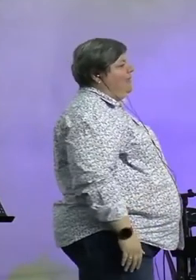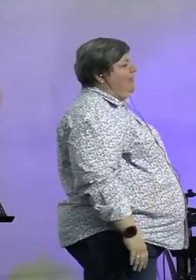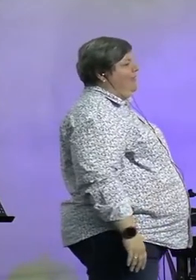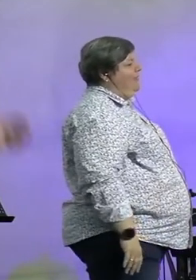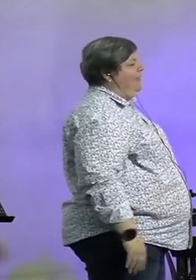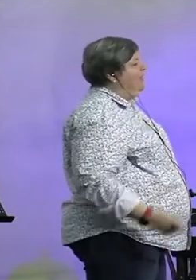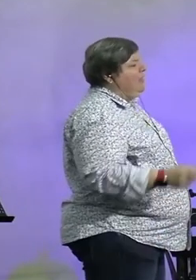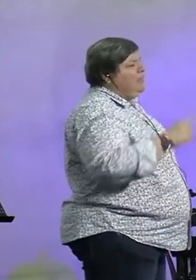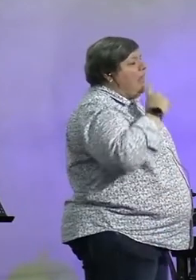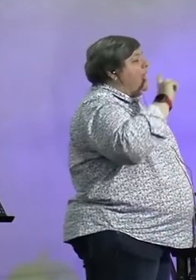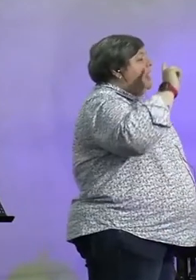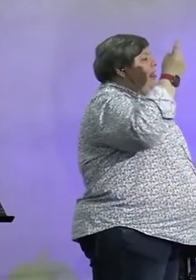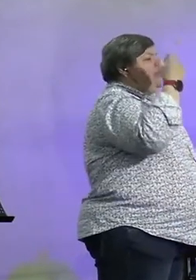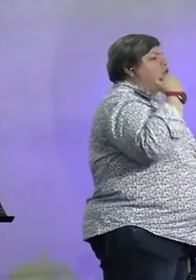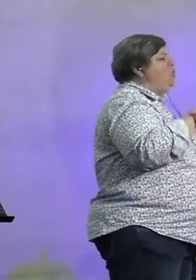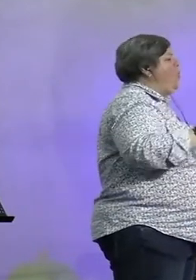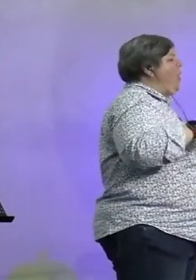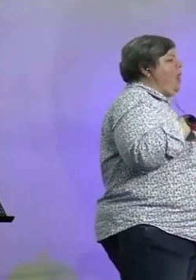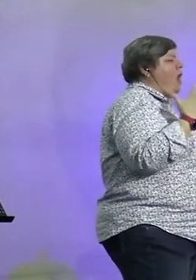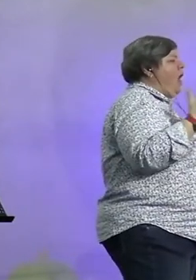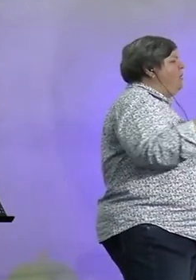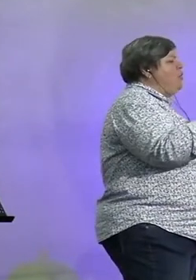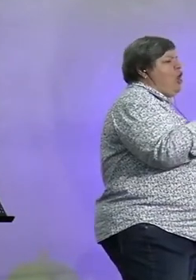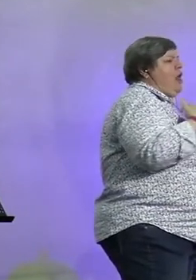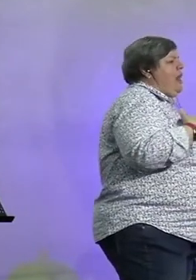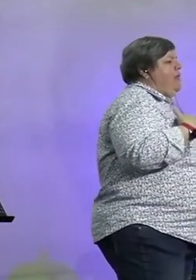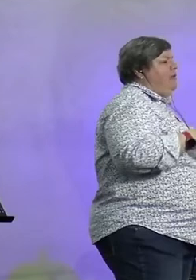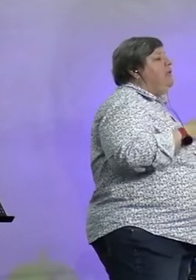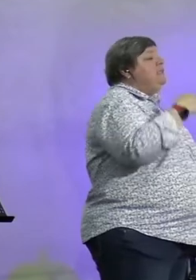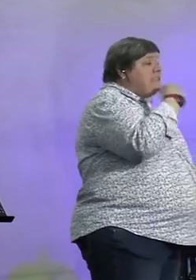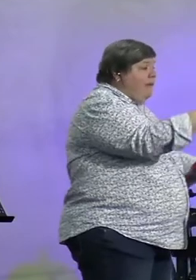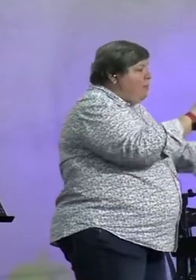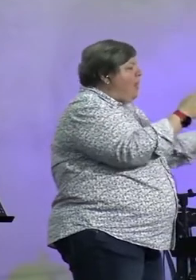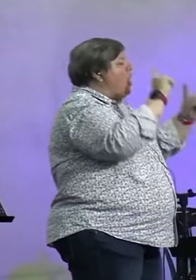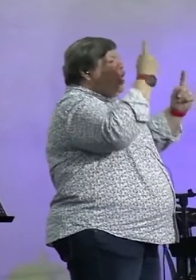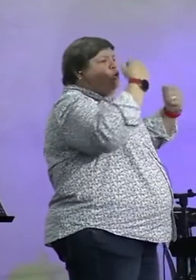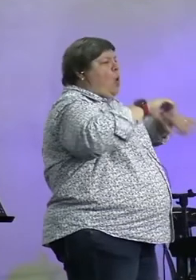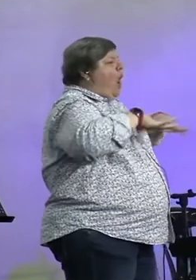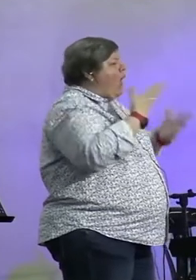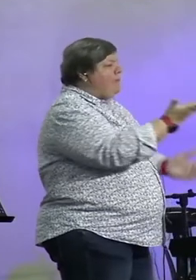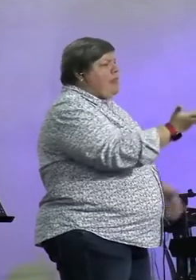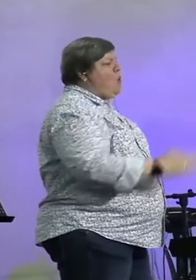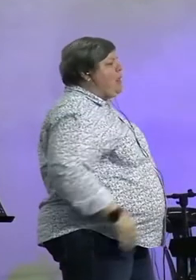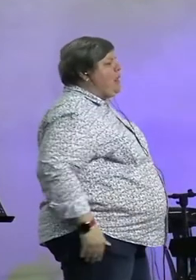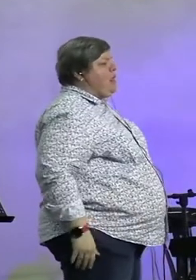Die heren is nog nie klaar met jou leven nie. Die heren is, sê nie vir jou langs aan, die heren is nog nie klaar met jou nie.